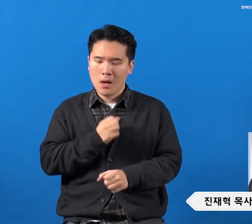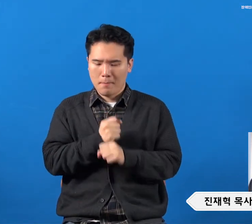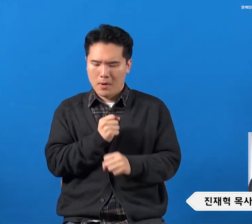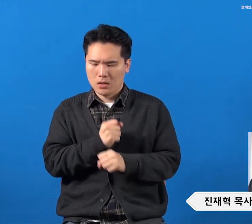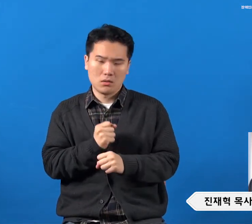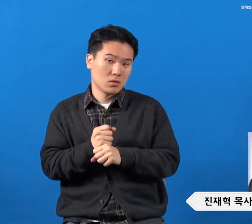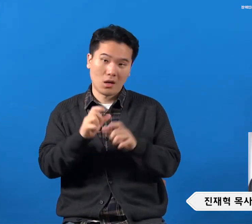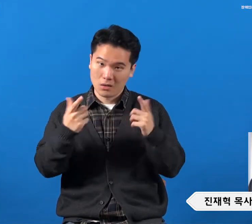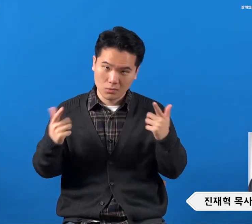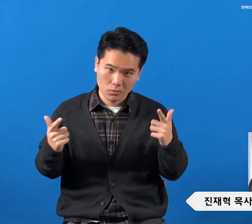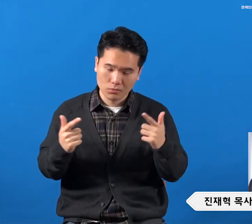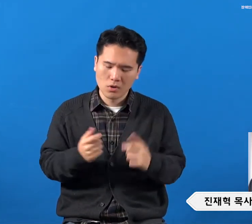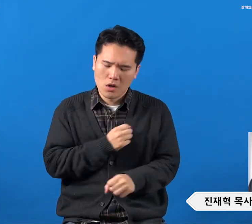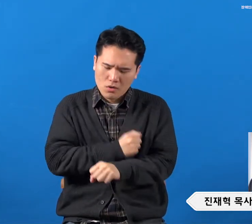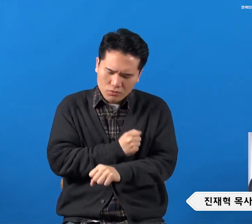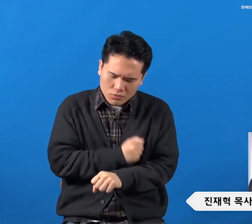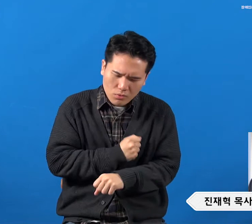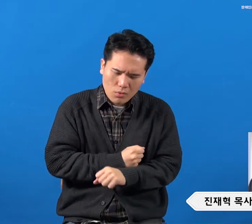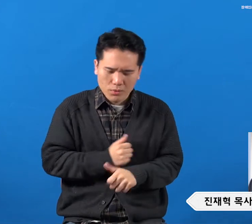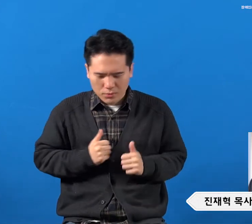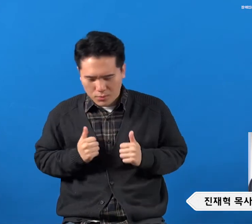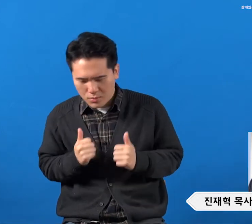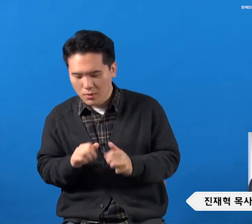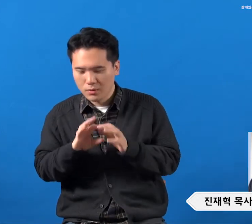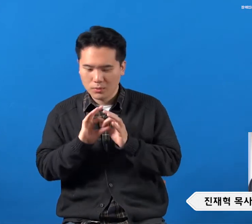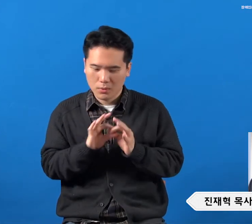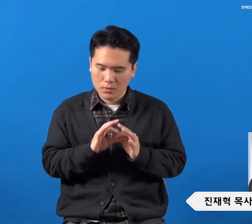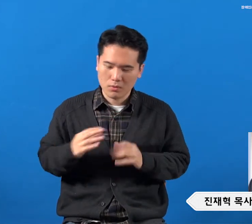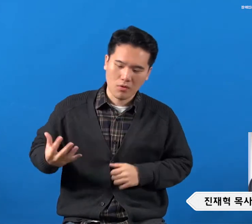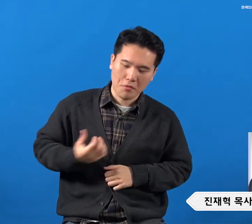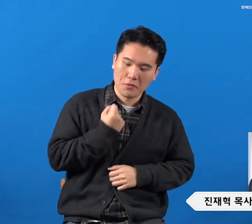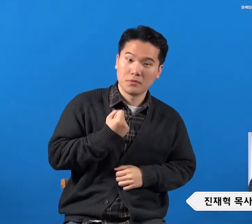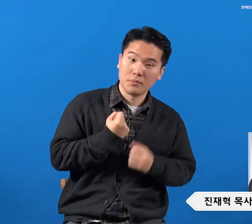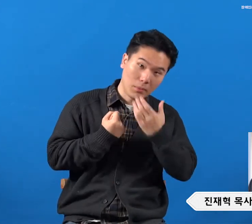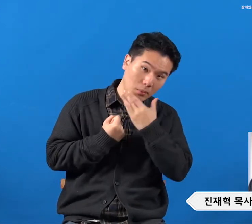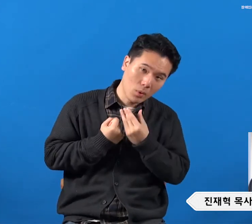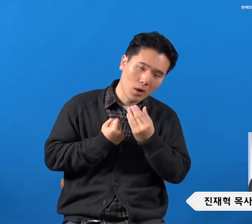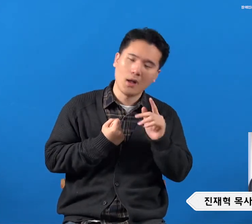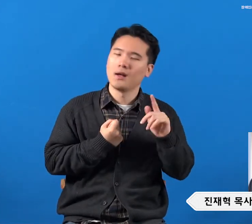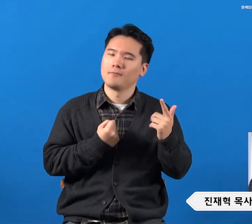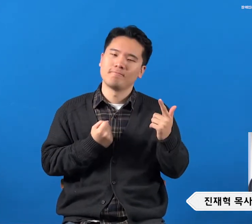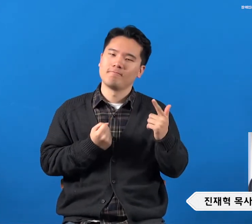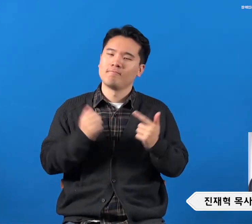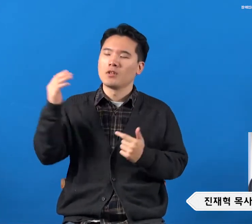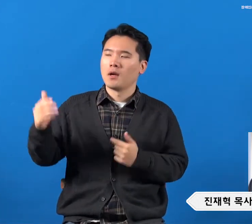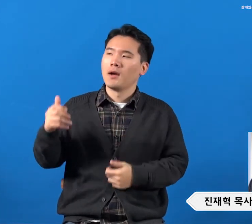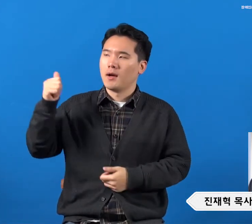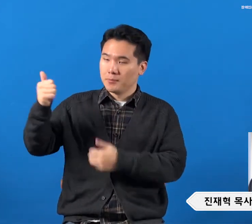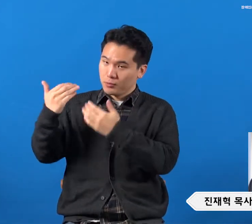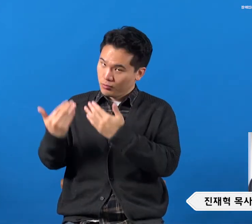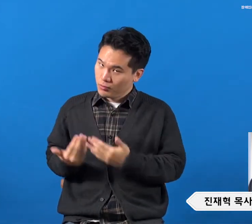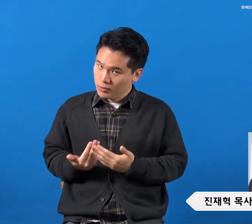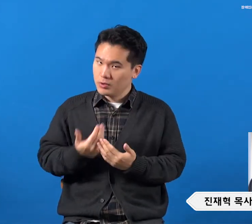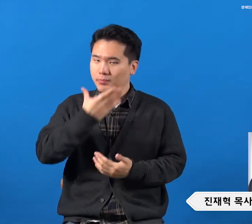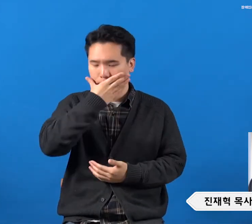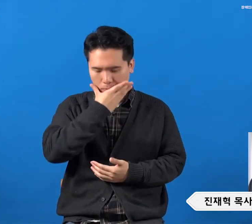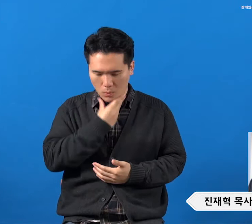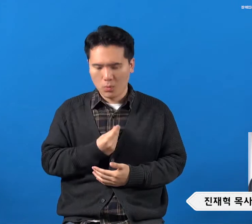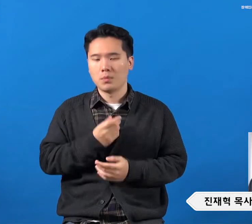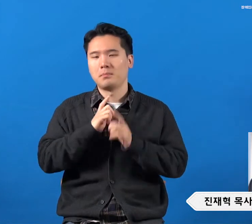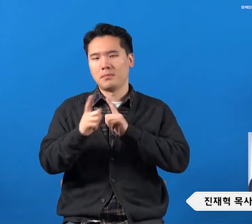아닙니다. 수고와 노력으로 성공하는 복이 아니라 하나님이 주시는 축복을